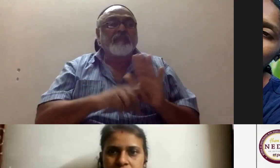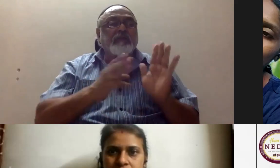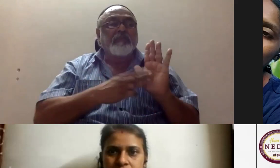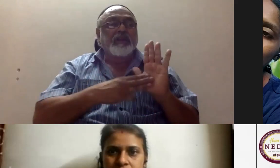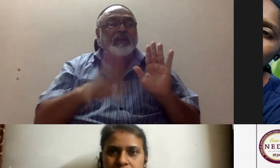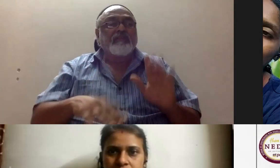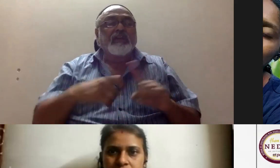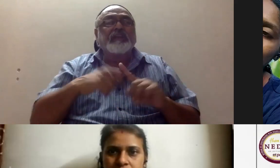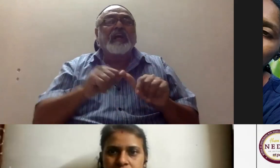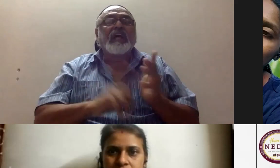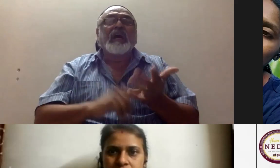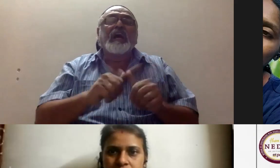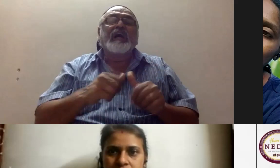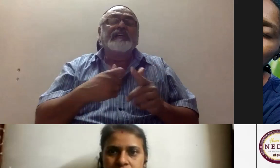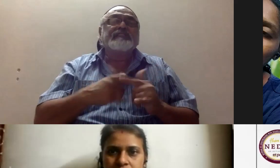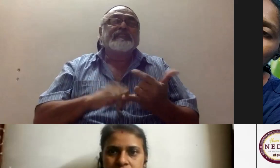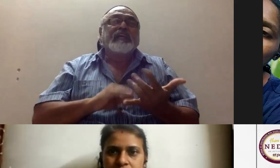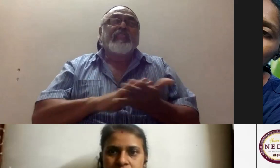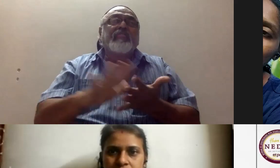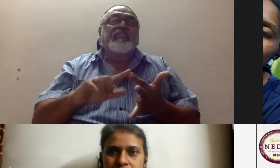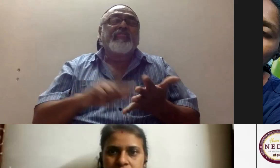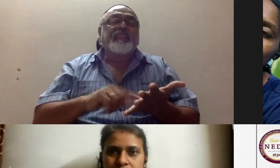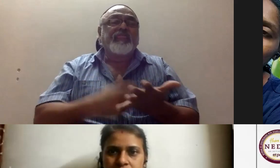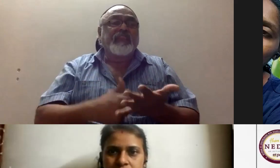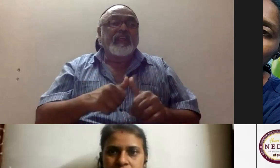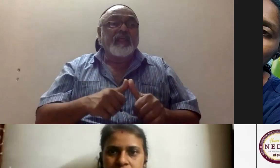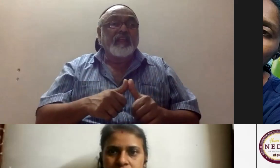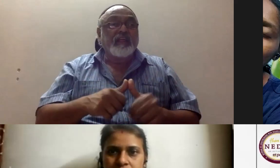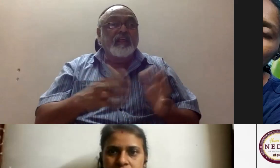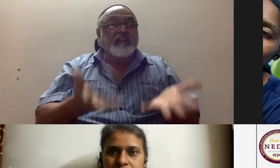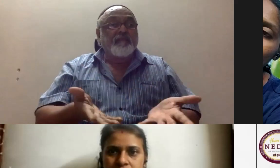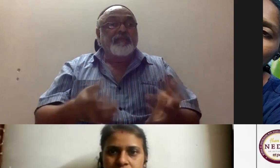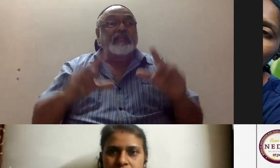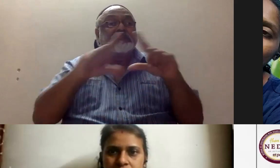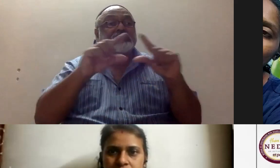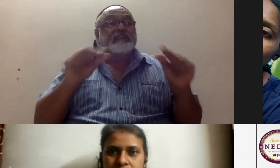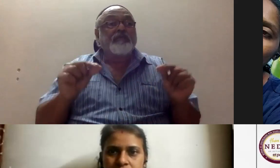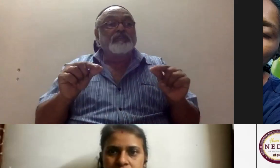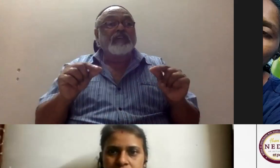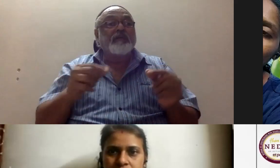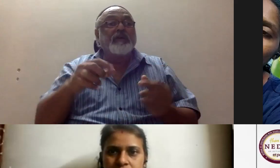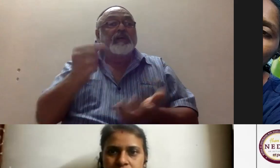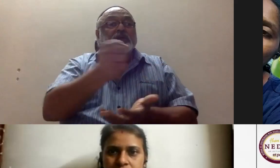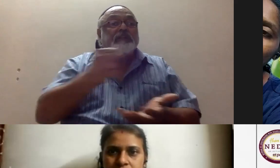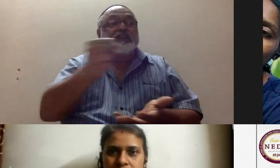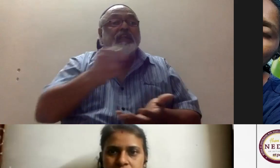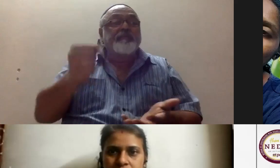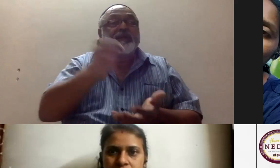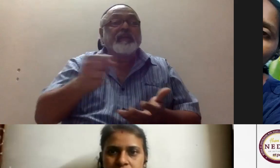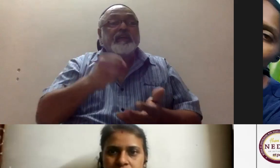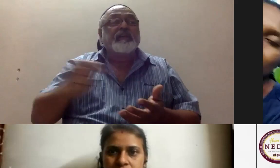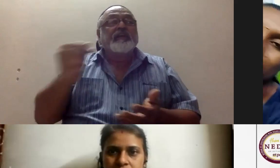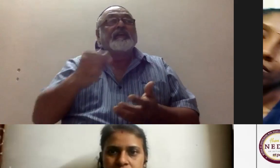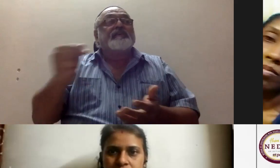में एग्जीबिशन लगाते हैं, तो अभिनीत का समोसा और जलेबी देख के कस्टमर आता है, या अभिनीत को डिसेबिलिटी है इसलिए